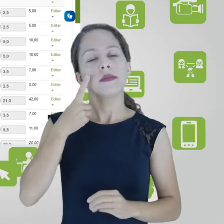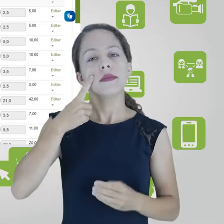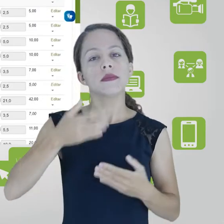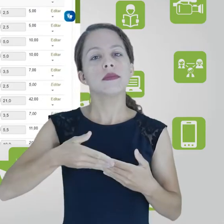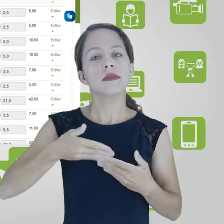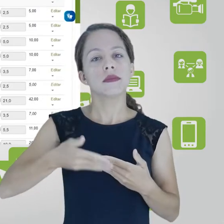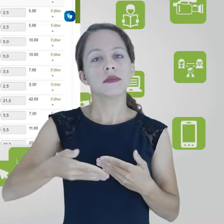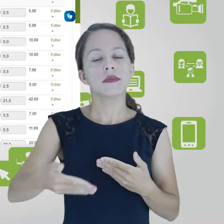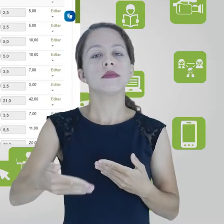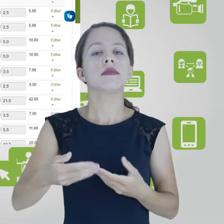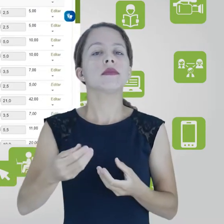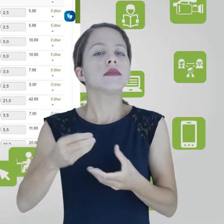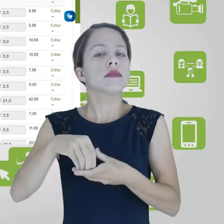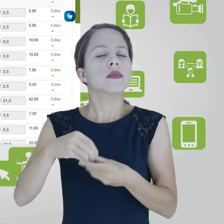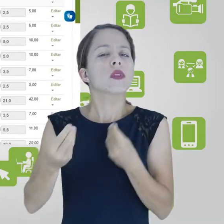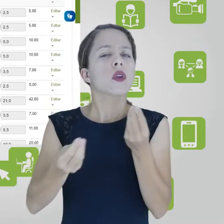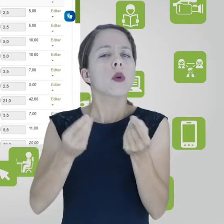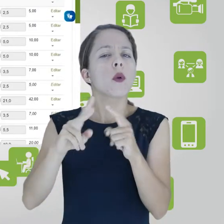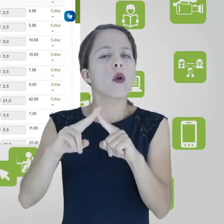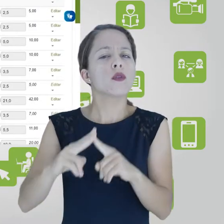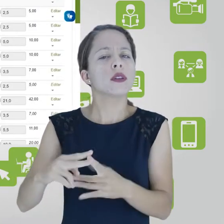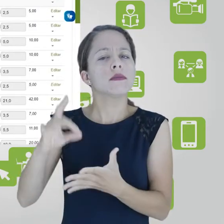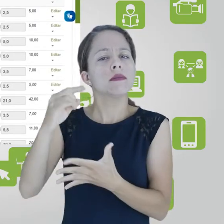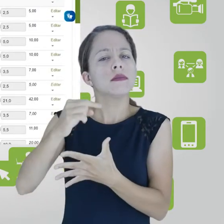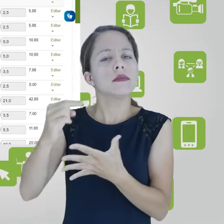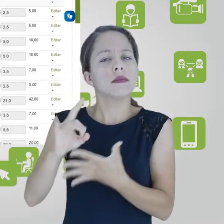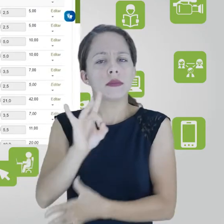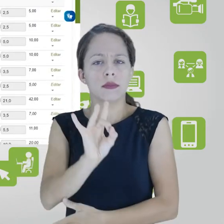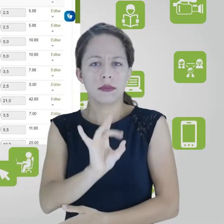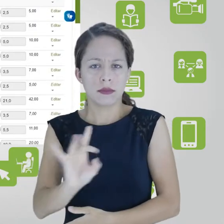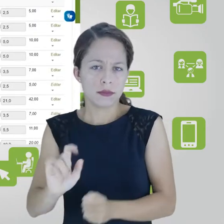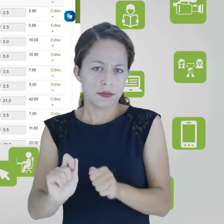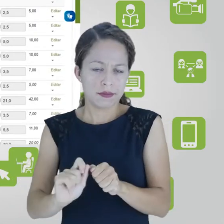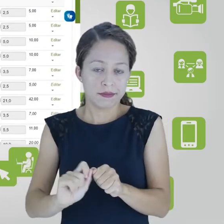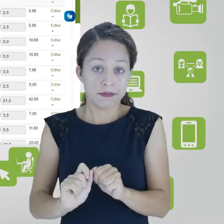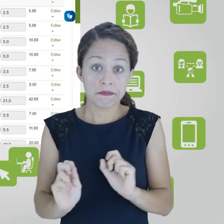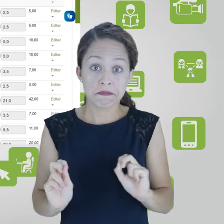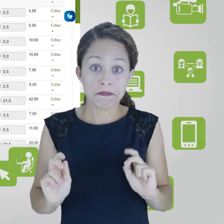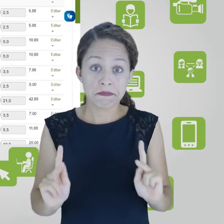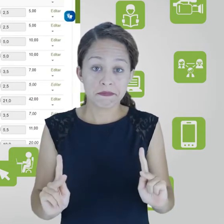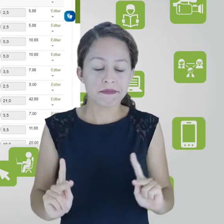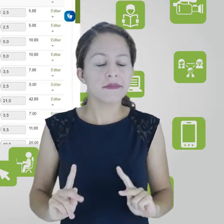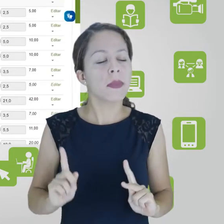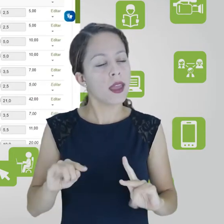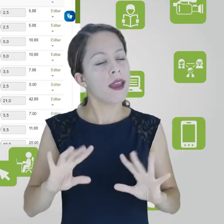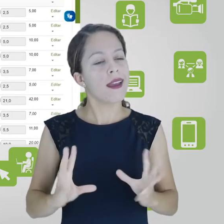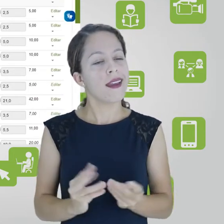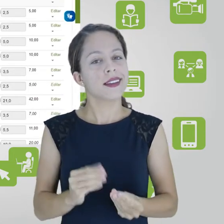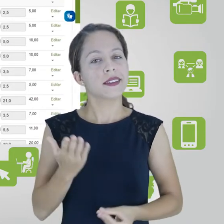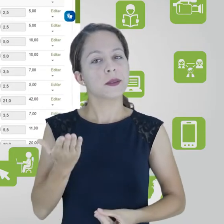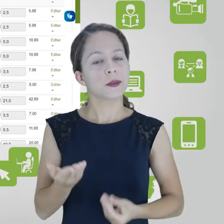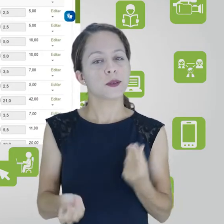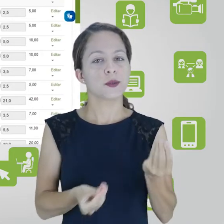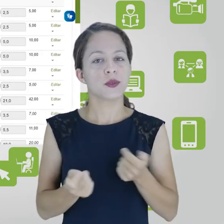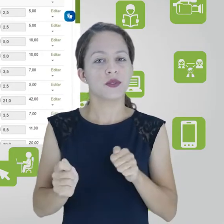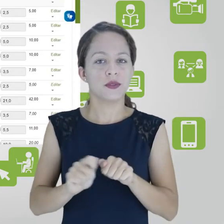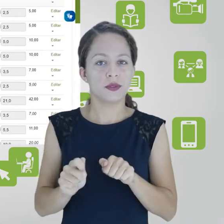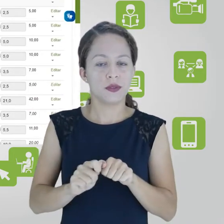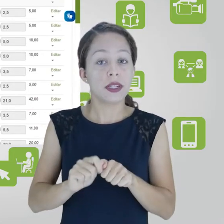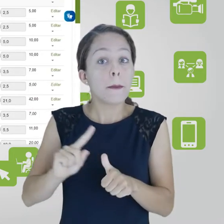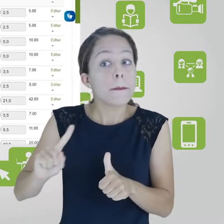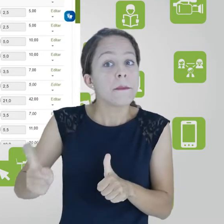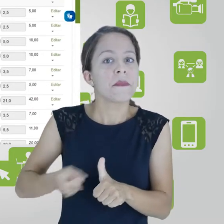vai ver como faz cada configuração dessa. Ok? Essa é a